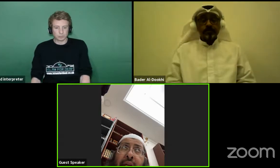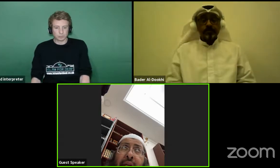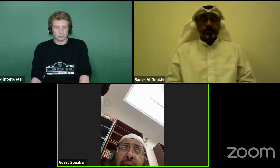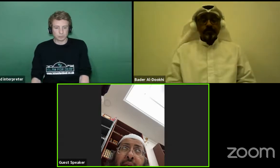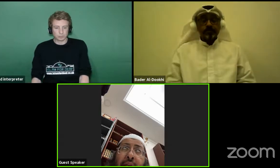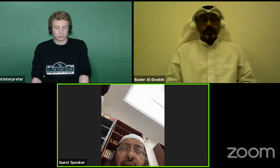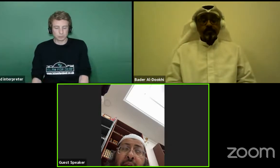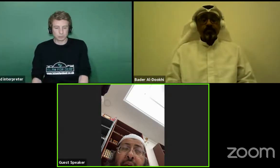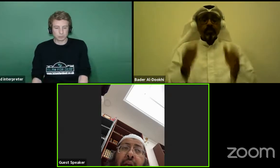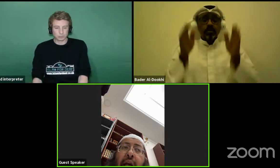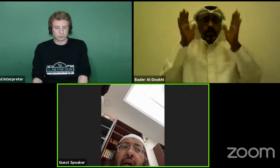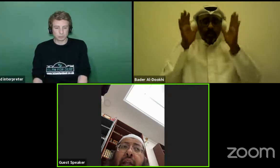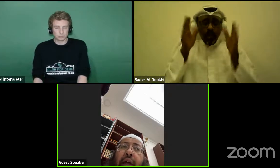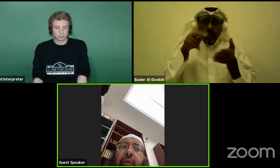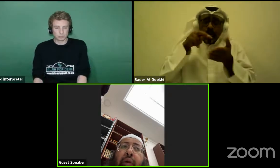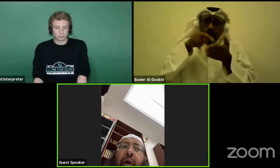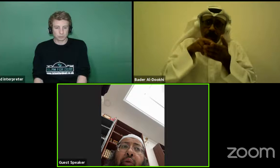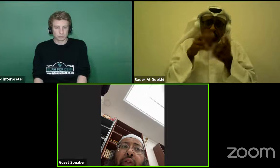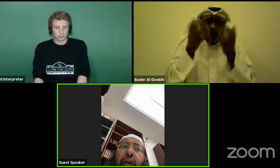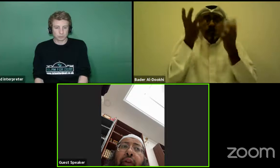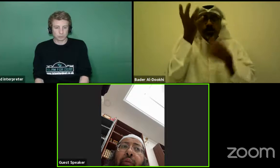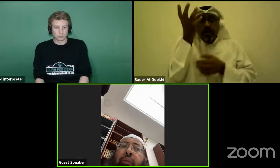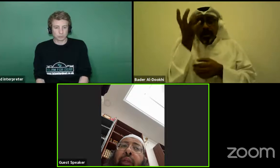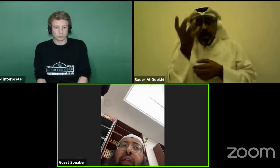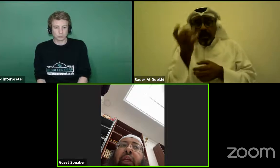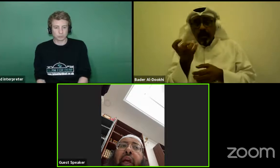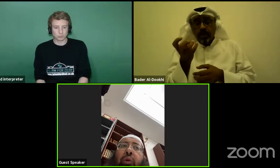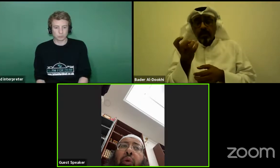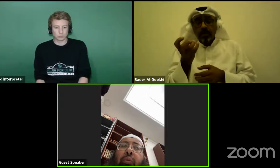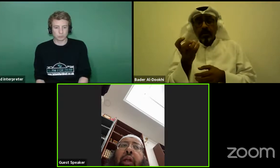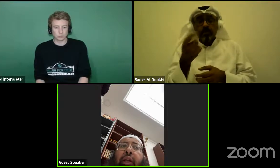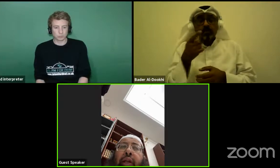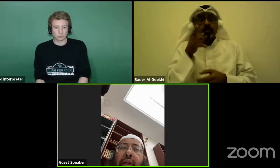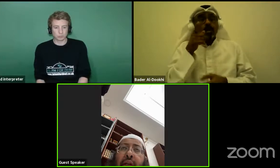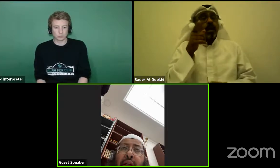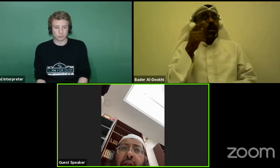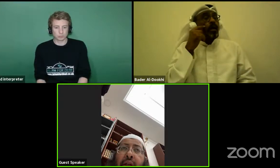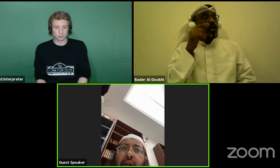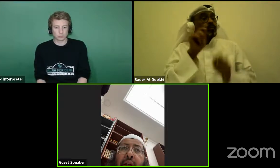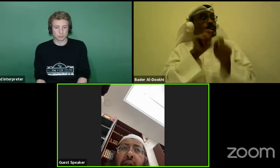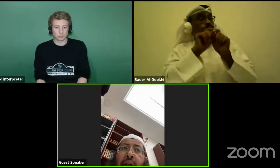والقيام به هذا من أوصاف المؤمنين الكمل،